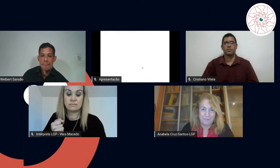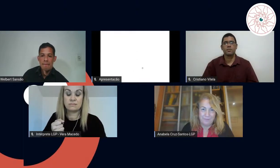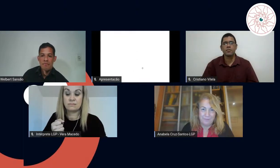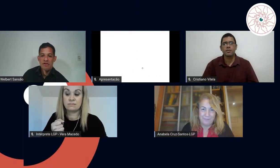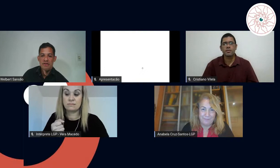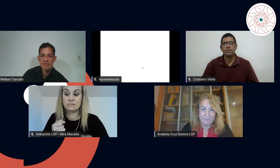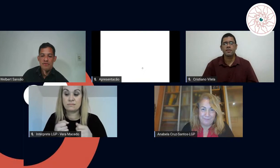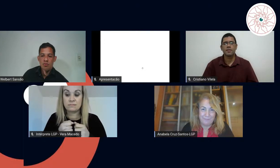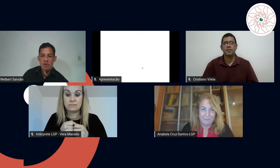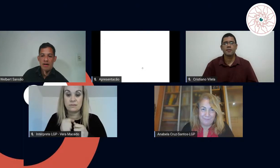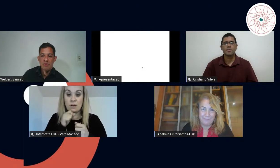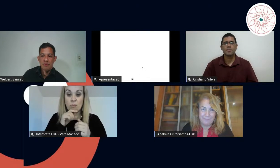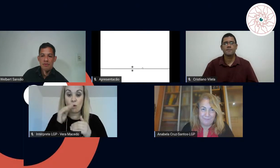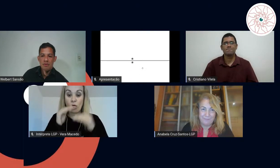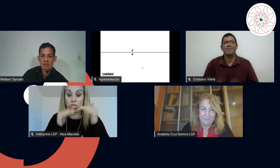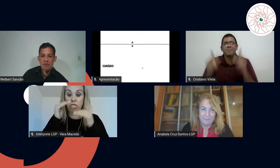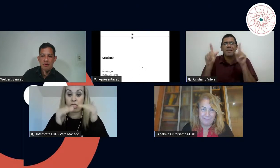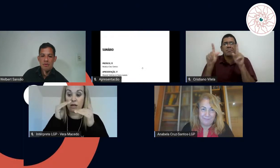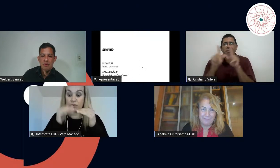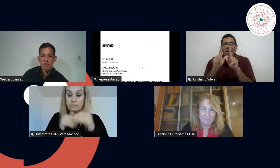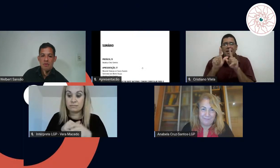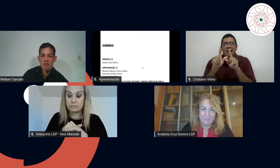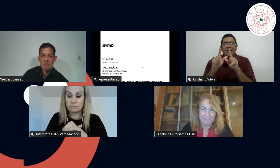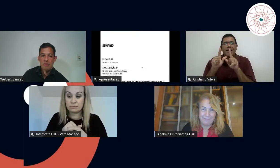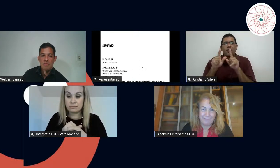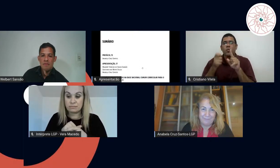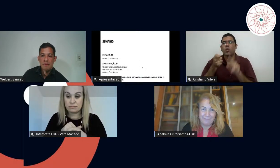pouquinho. Pode ir lá pro salário.